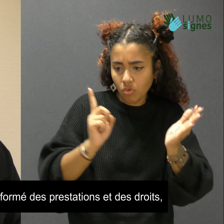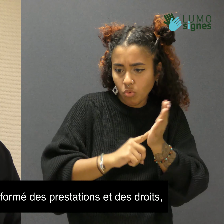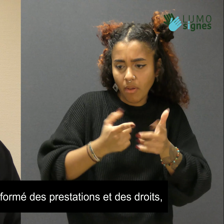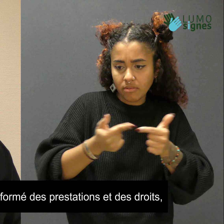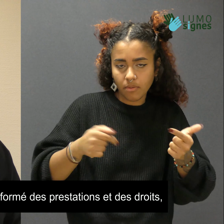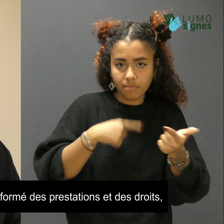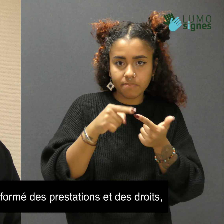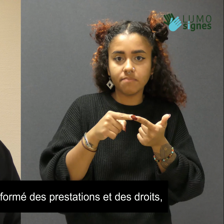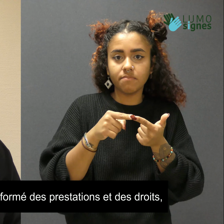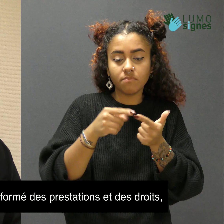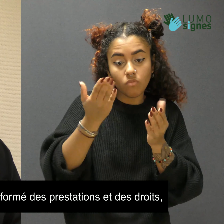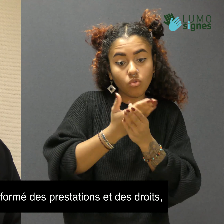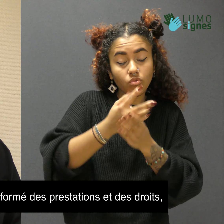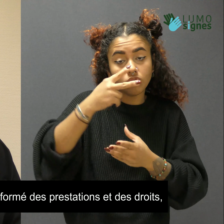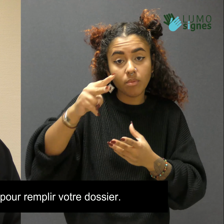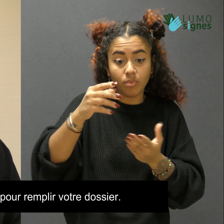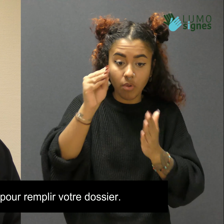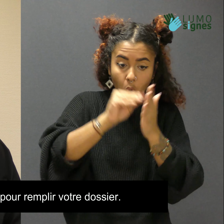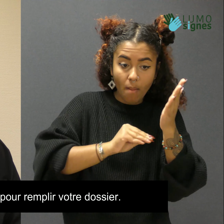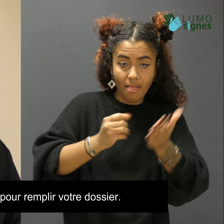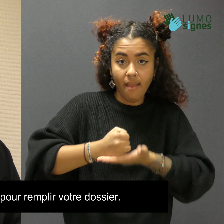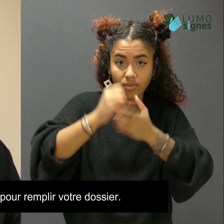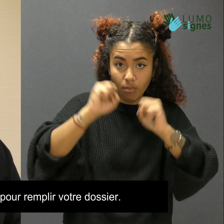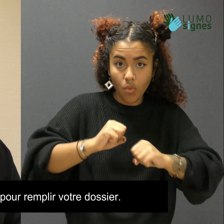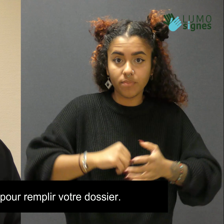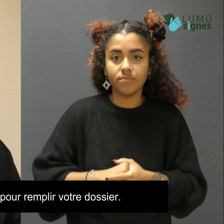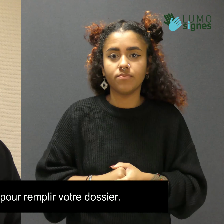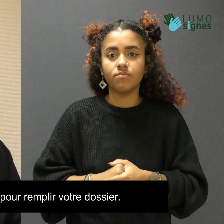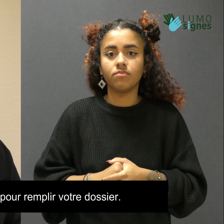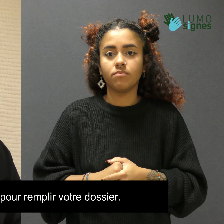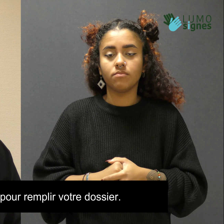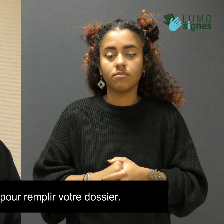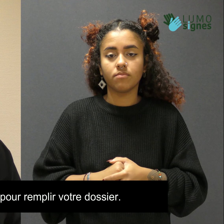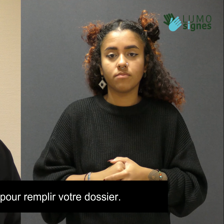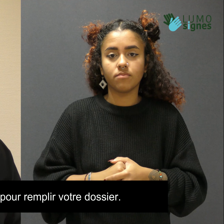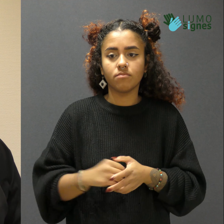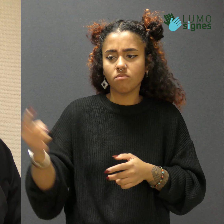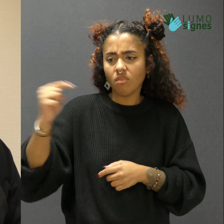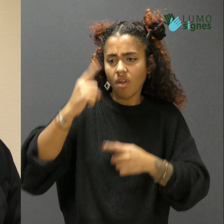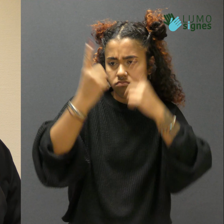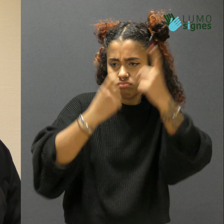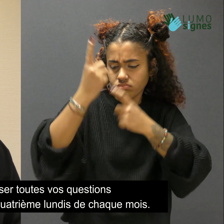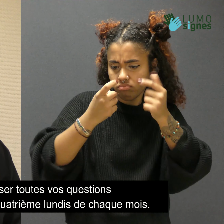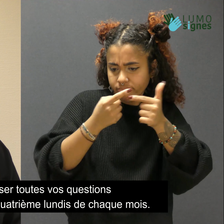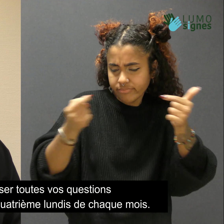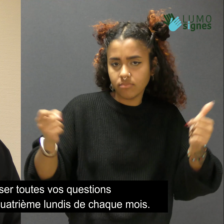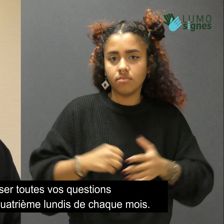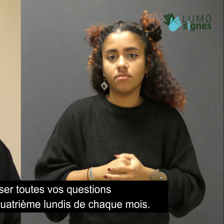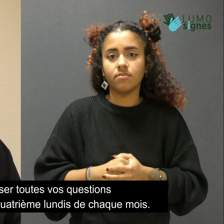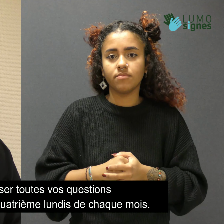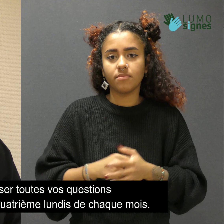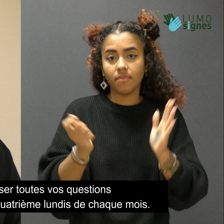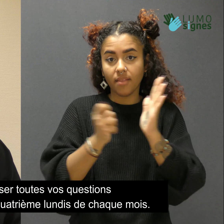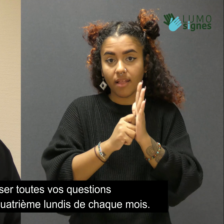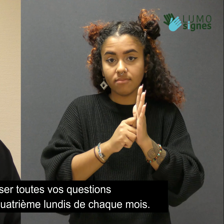prestations et des droits et être aidé pour remplir votre dossier. Venez poser toutes vos